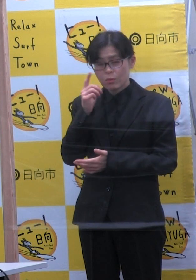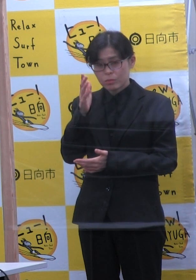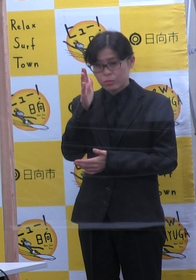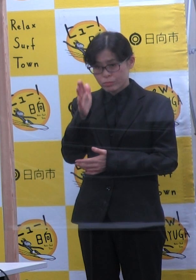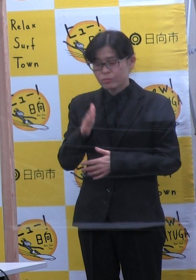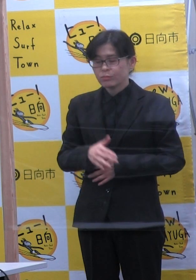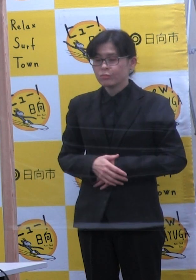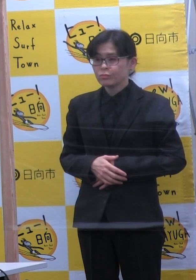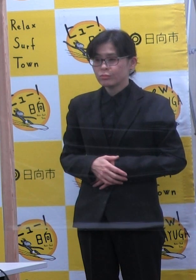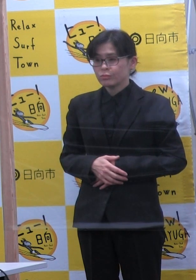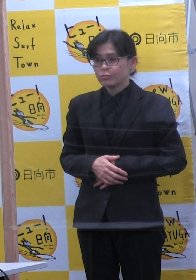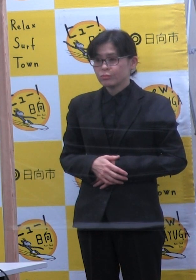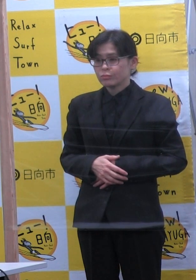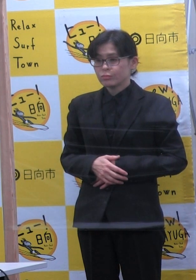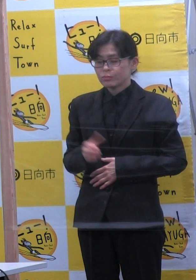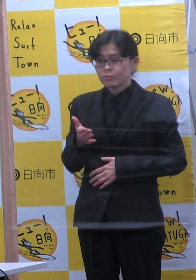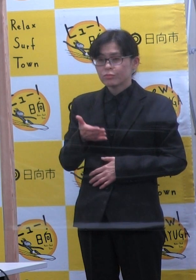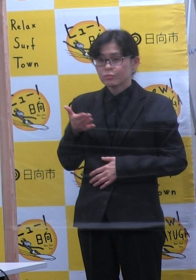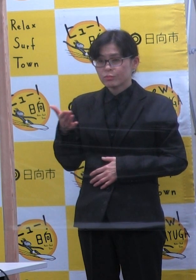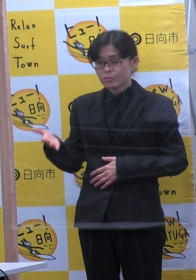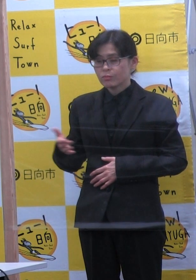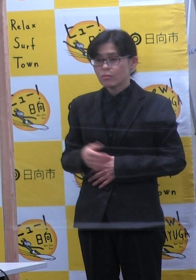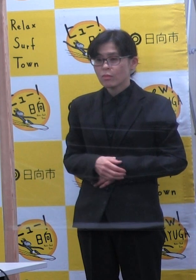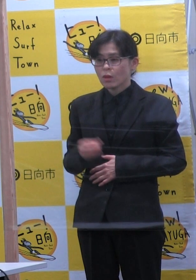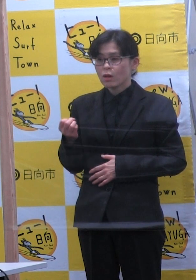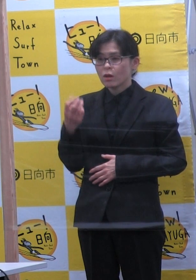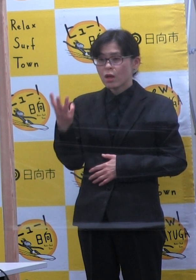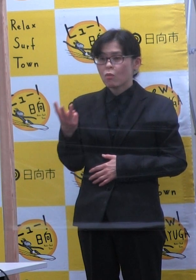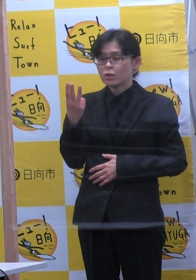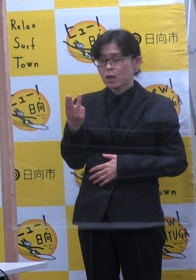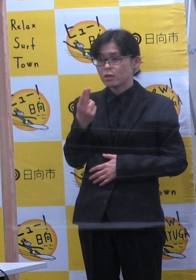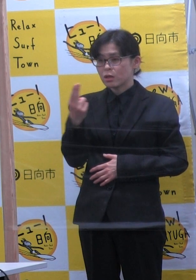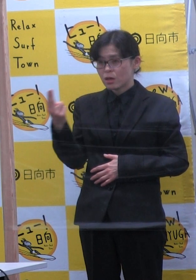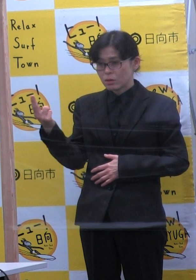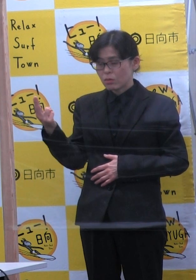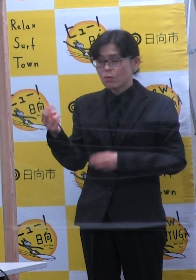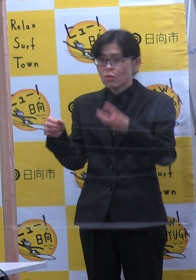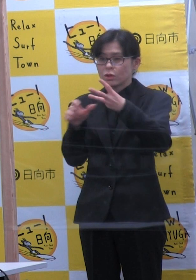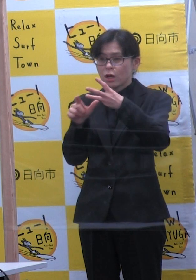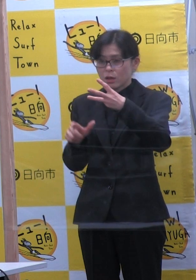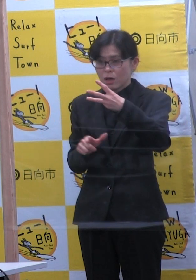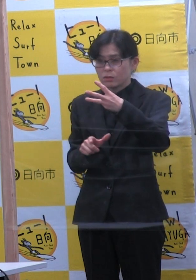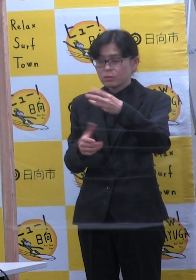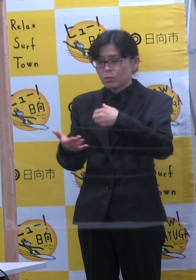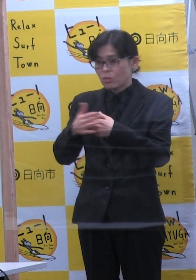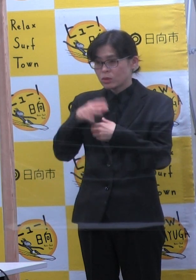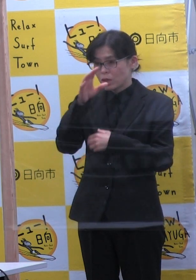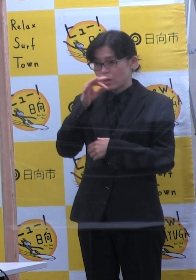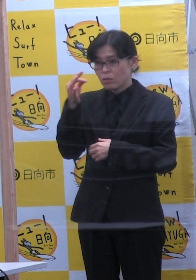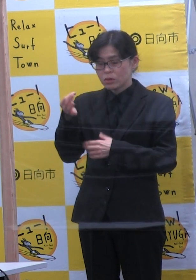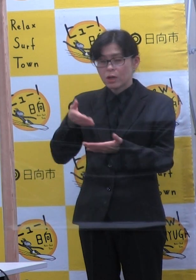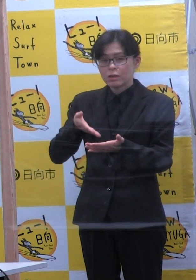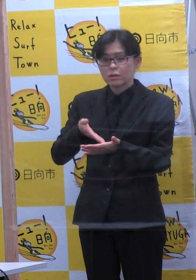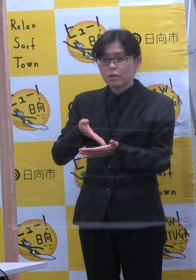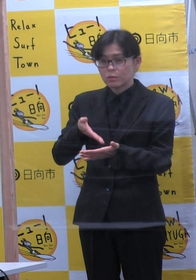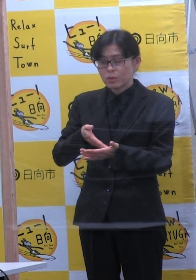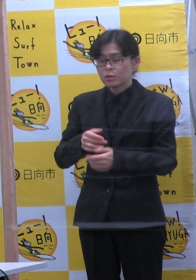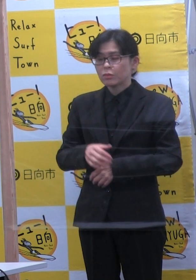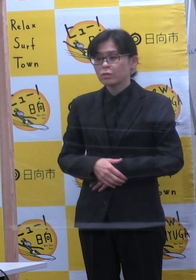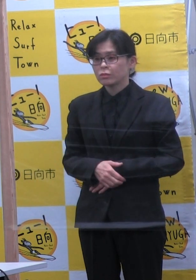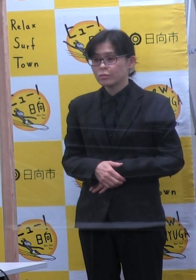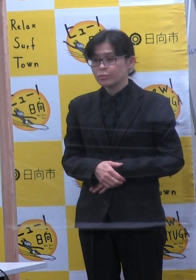。続いて令和3年度3月補正予算について説明をいたします